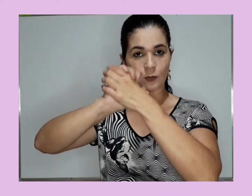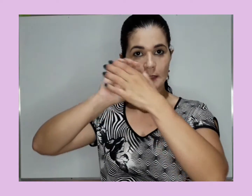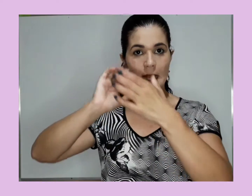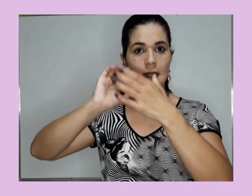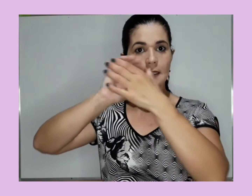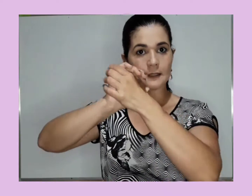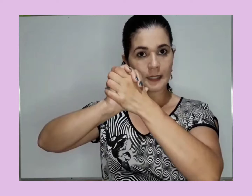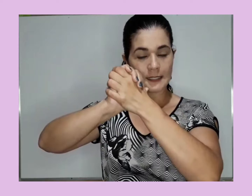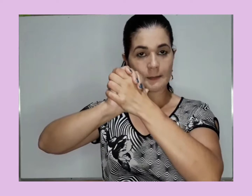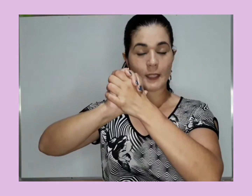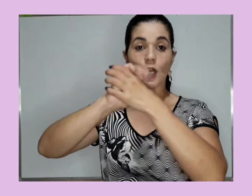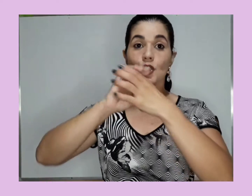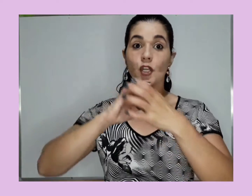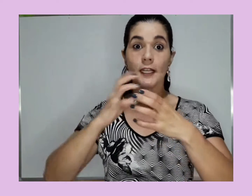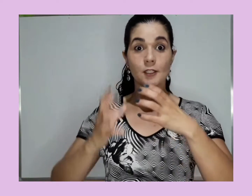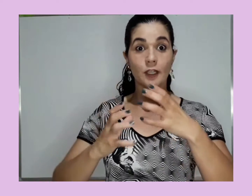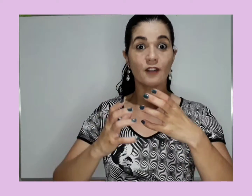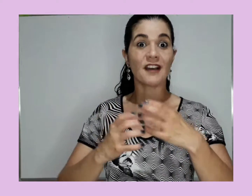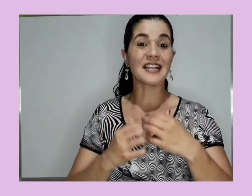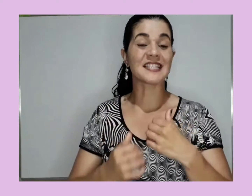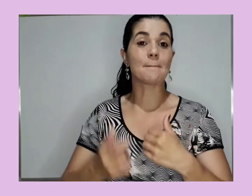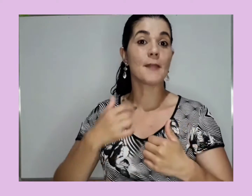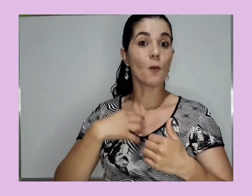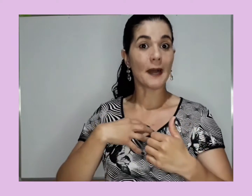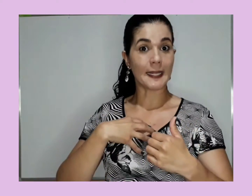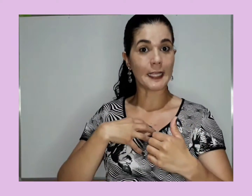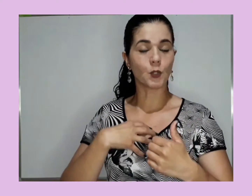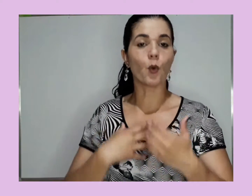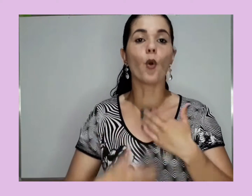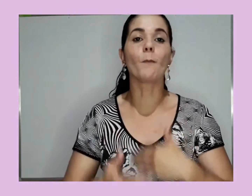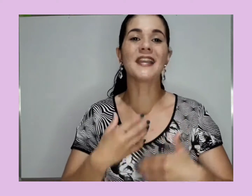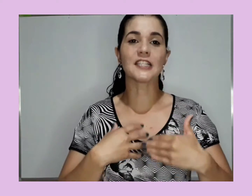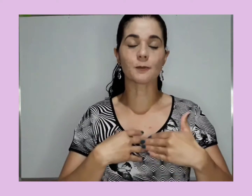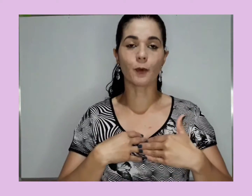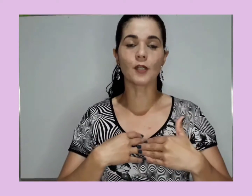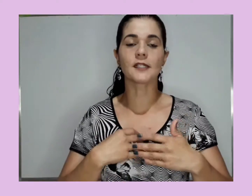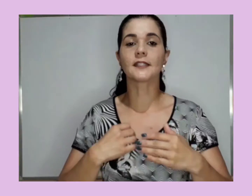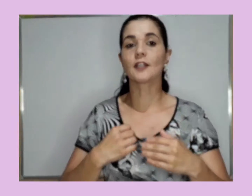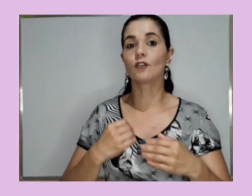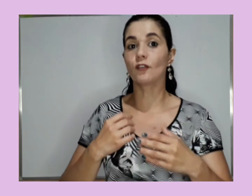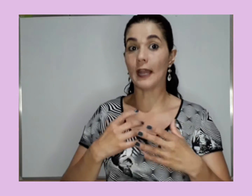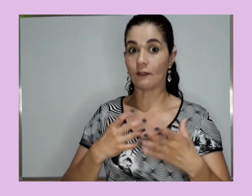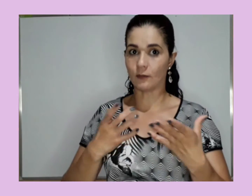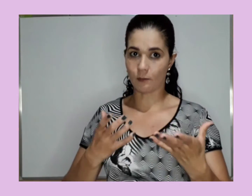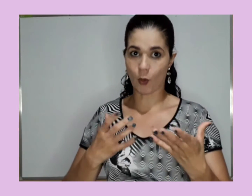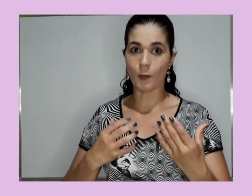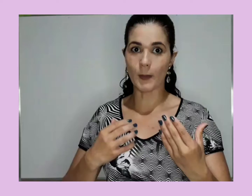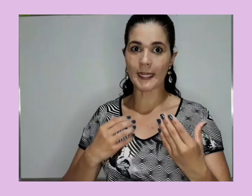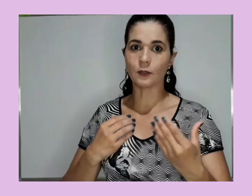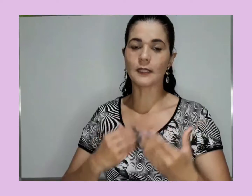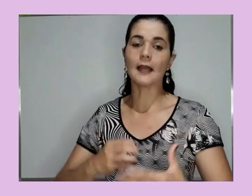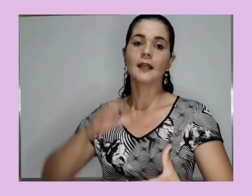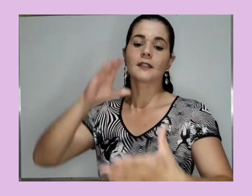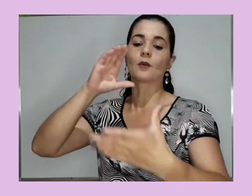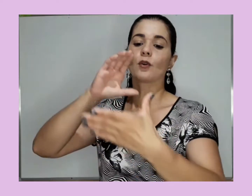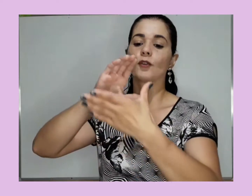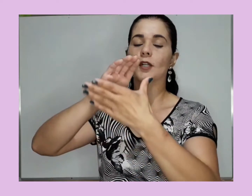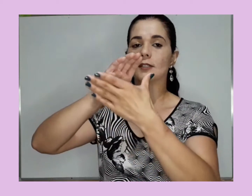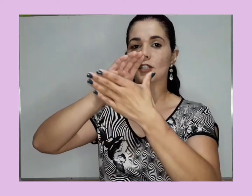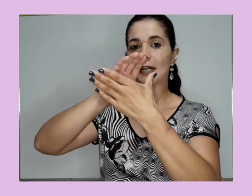tá? Casamento. Só que aí se eu quero falar se é meu marido ou minha esposa, então eu vou falar igual meu marido, tá? Então, configuração de